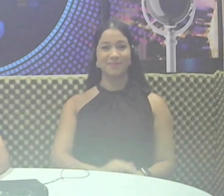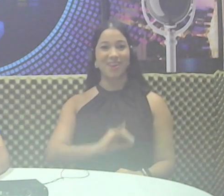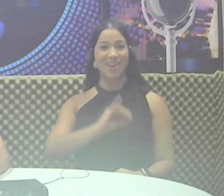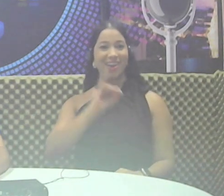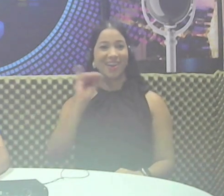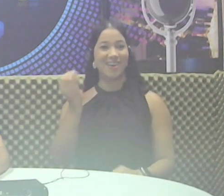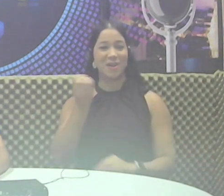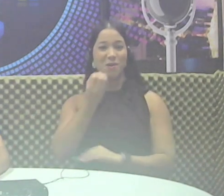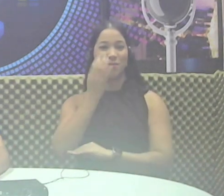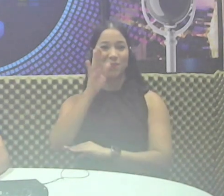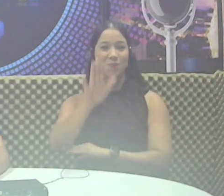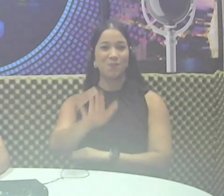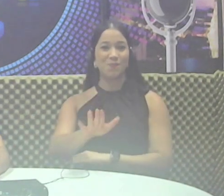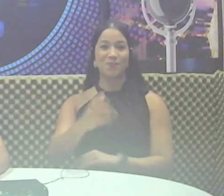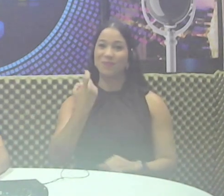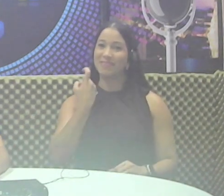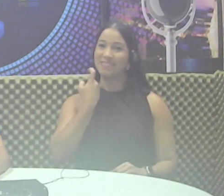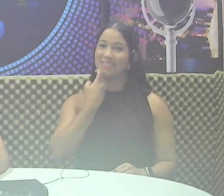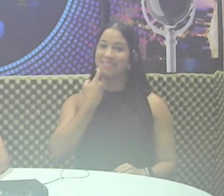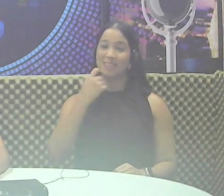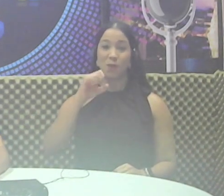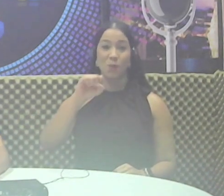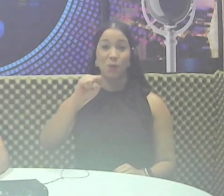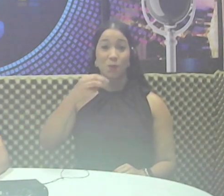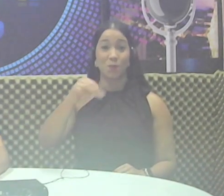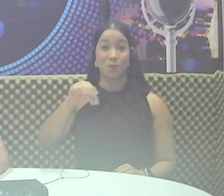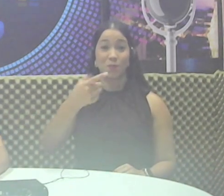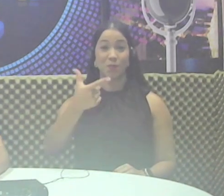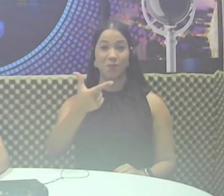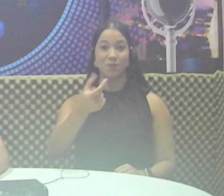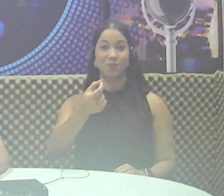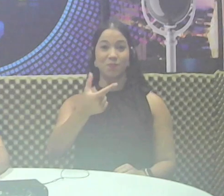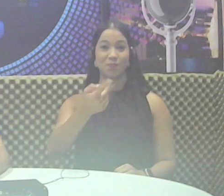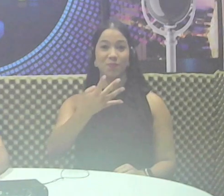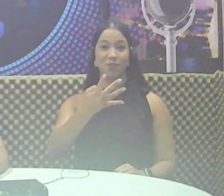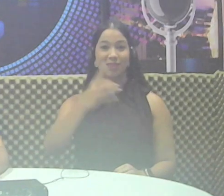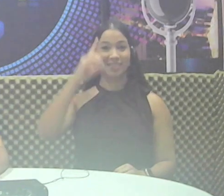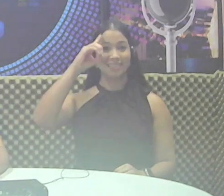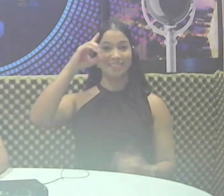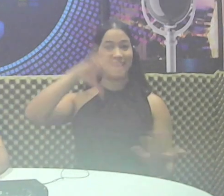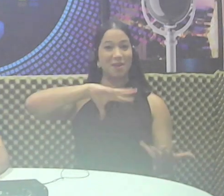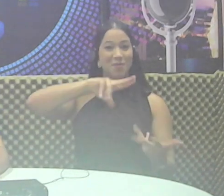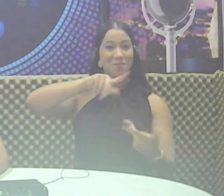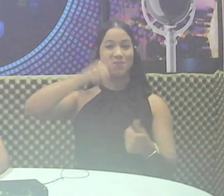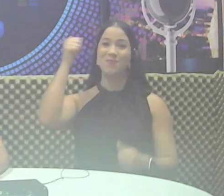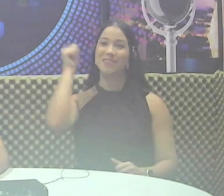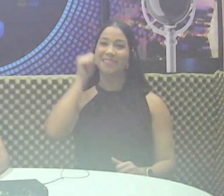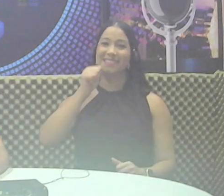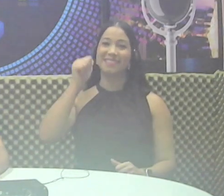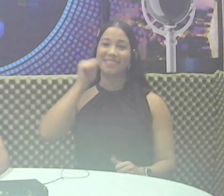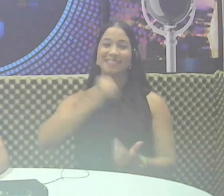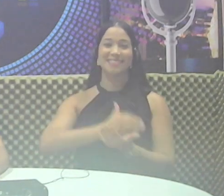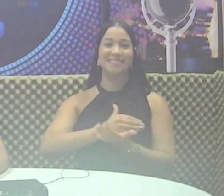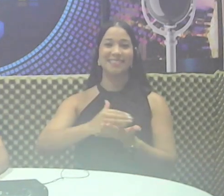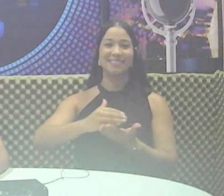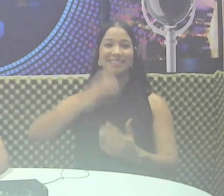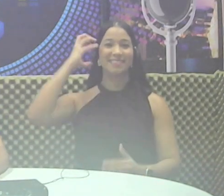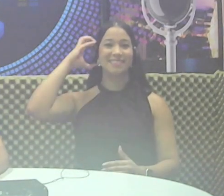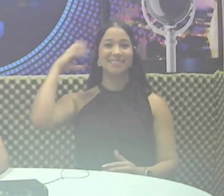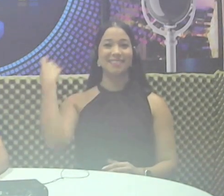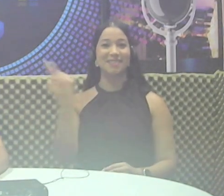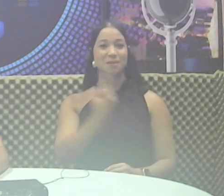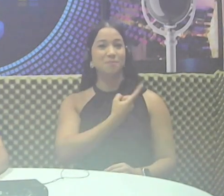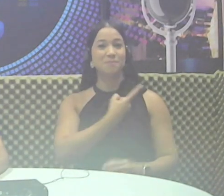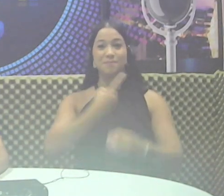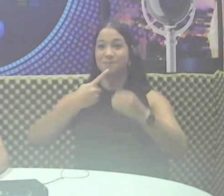Olá, boa tarde. Hoje é sexta-feira, dia 8 de março de 2024, Dia Internacional da Mulher. Está no ar a Rádio Nossa Cidade com um